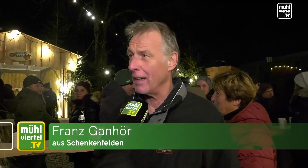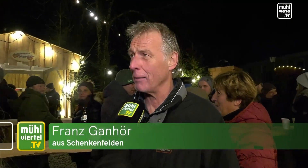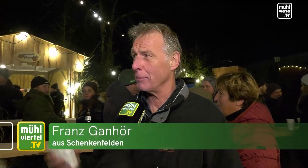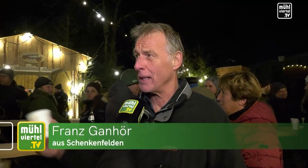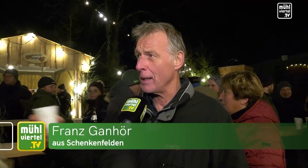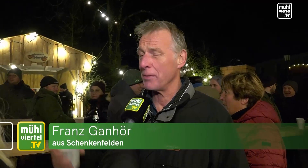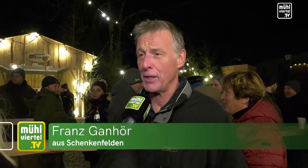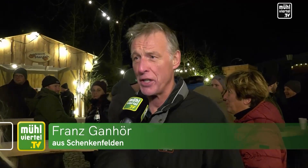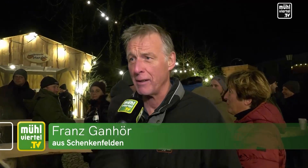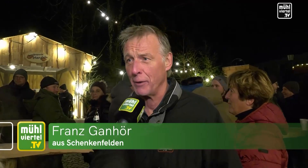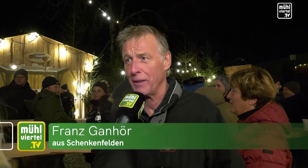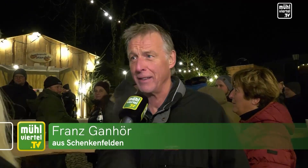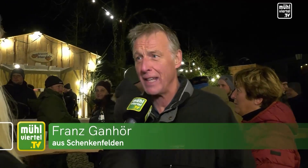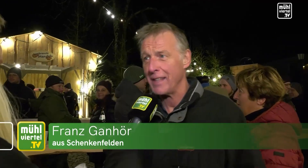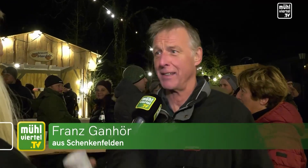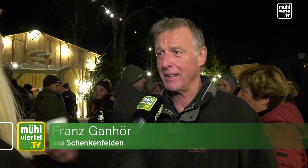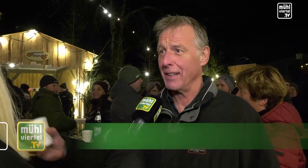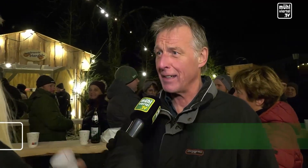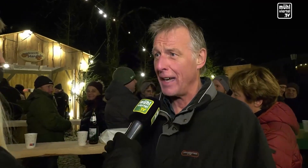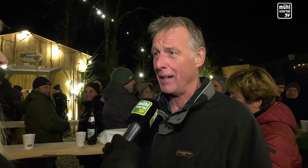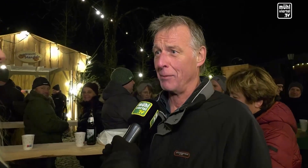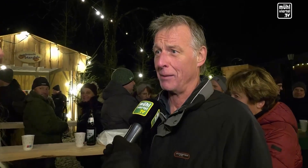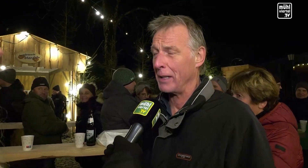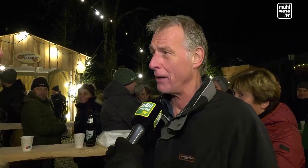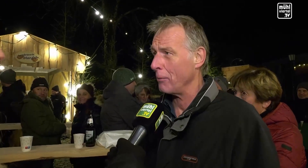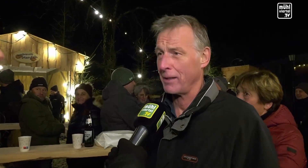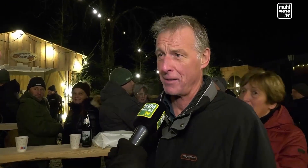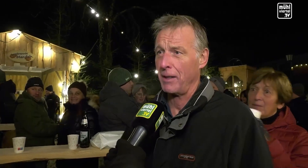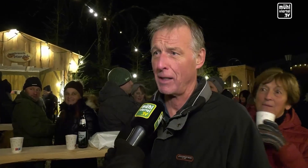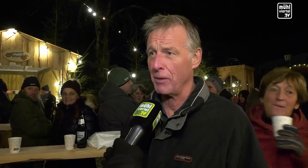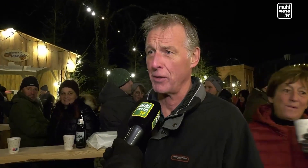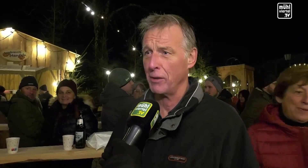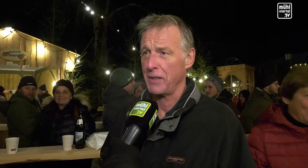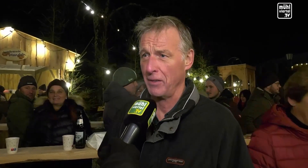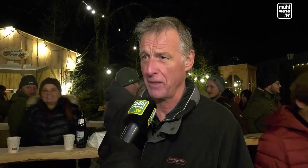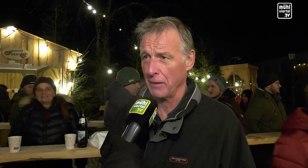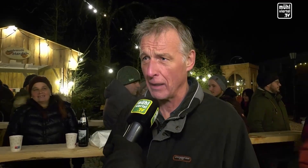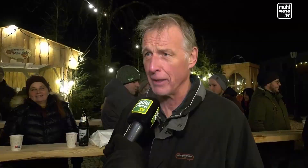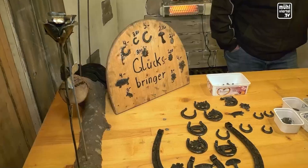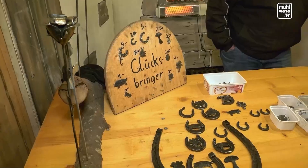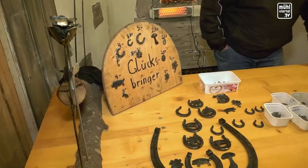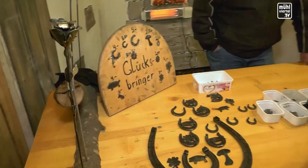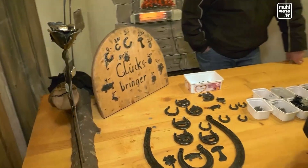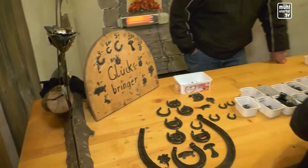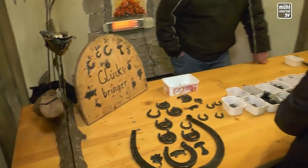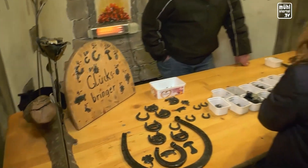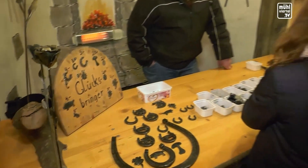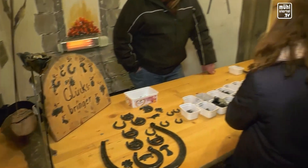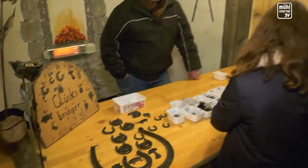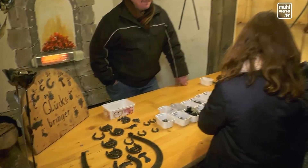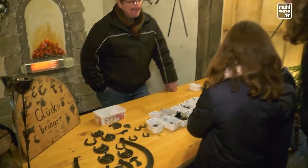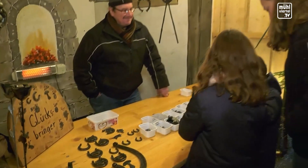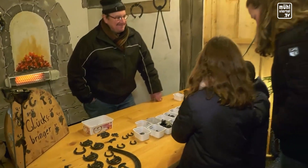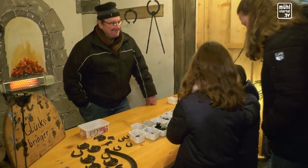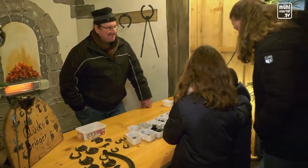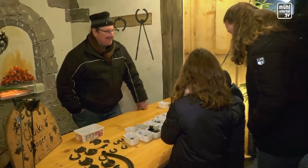heißt. Bei der Lebenswelt in Schengen-Feld nicht gehen am Adventmarkt, das wäre, glaube ich, eine Sünde für das ganze Jahr, glaube ich. Das ist ja,